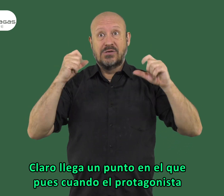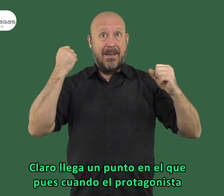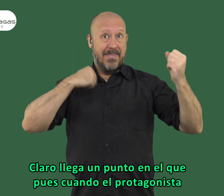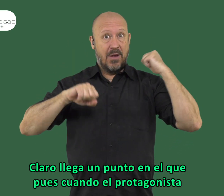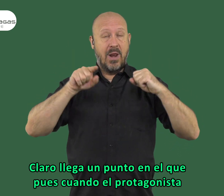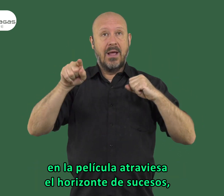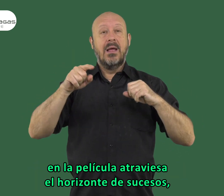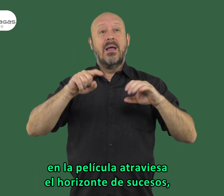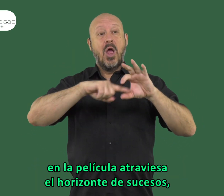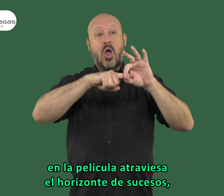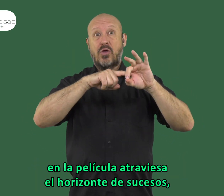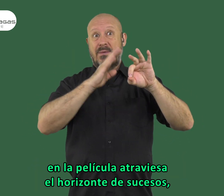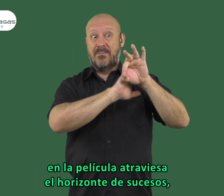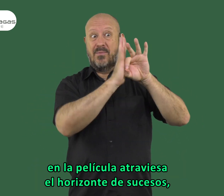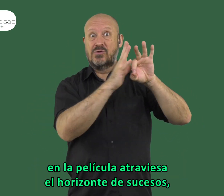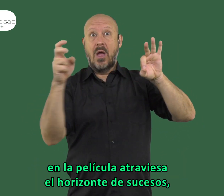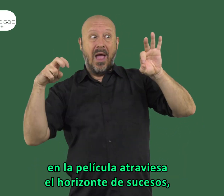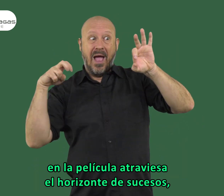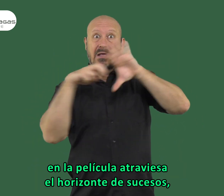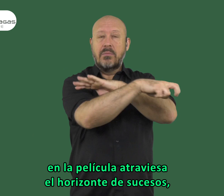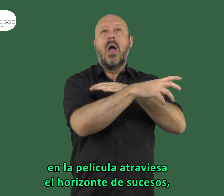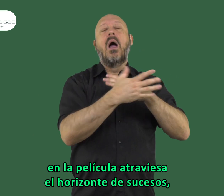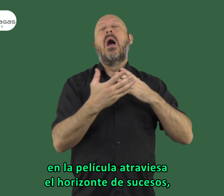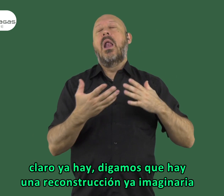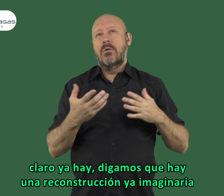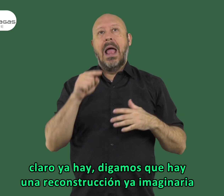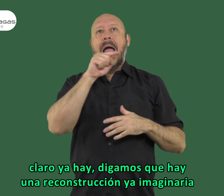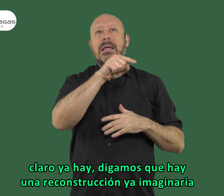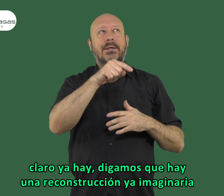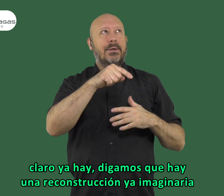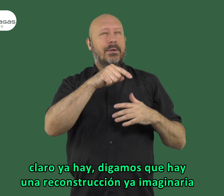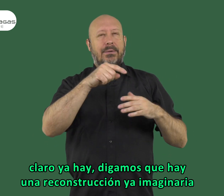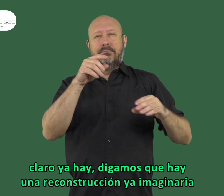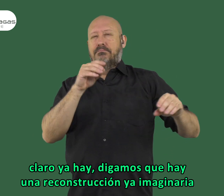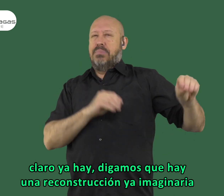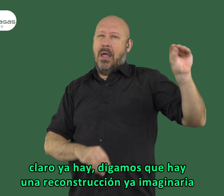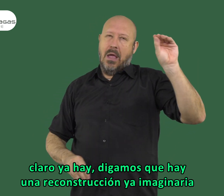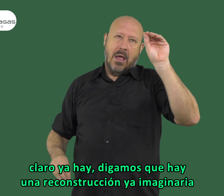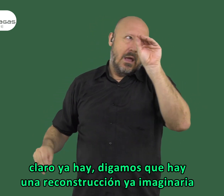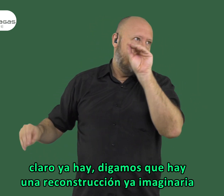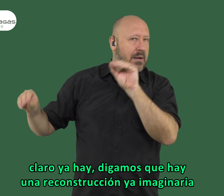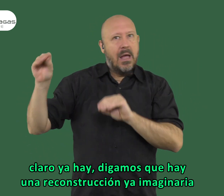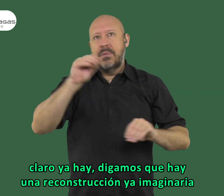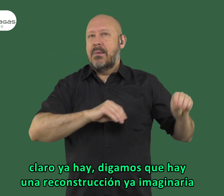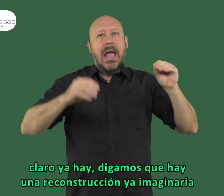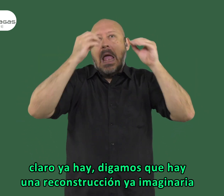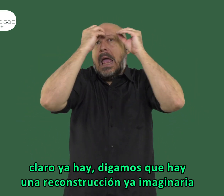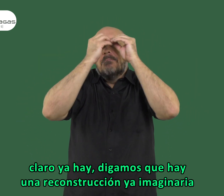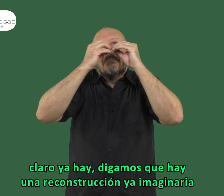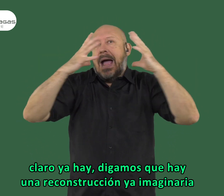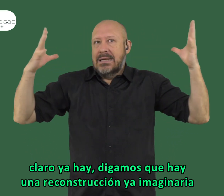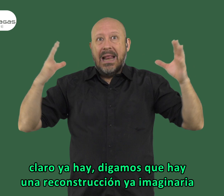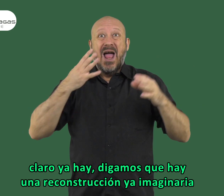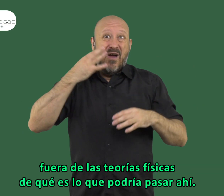el protagonista de la película atraviesa el horizonte de sucesos, claro, ya digamos que hay una reconstrucción